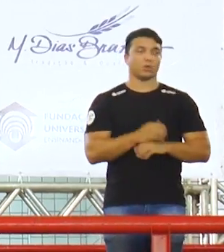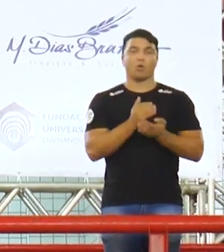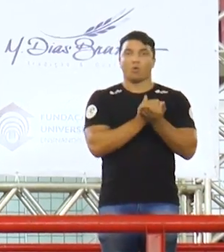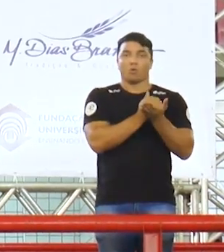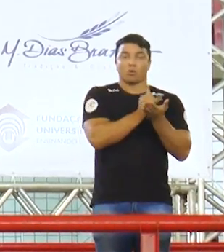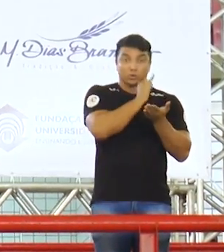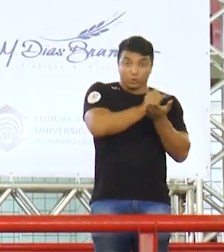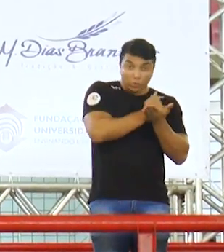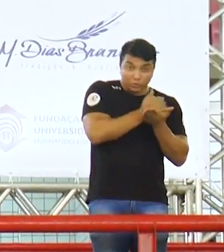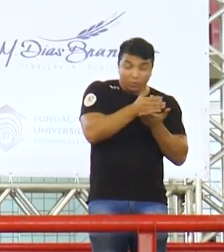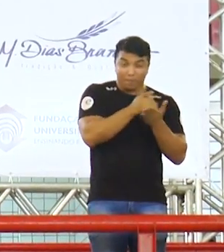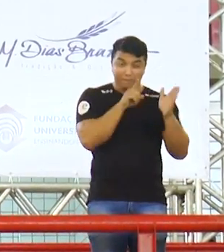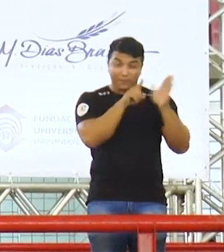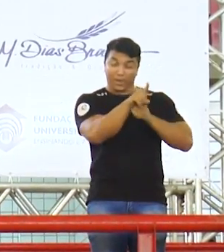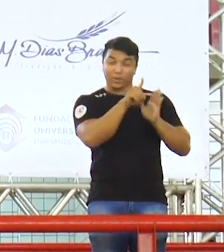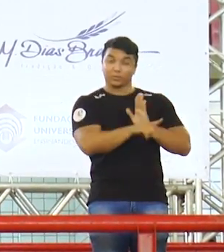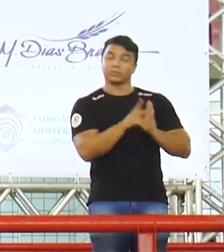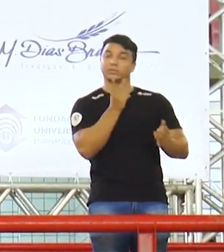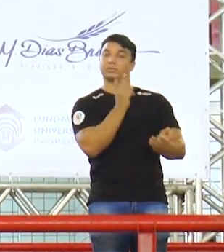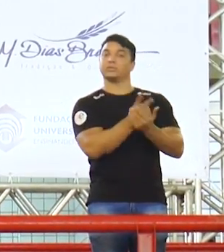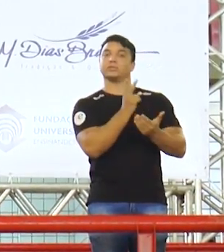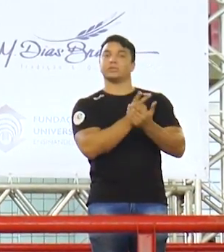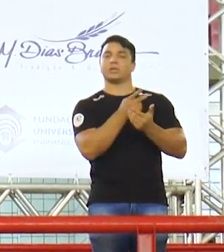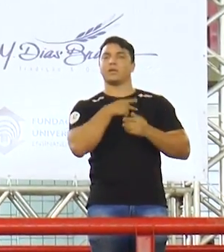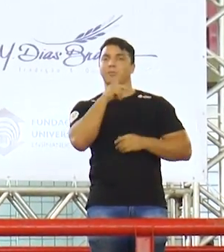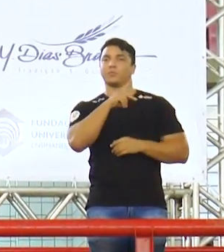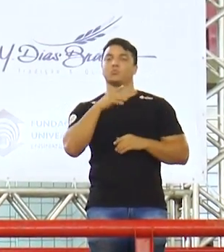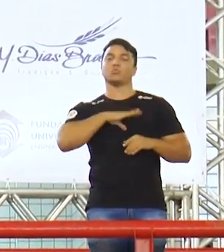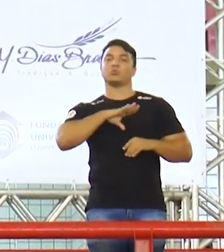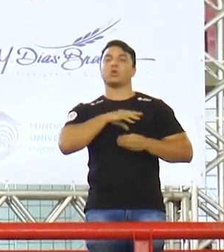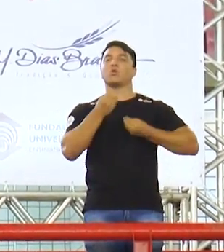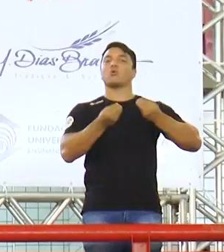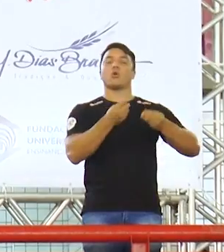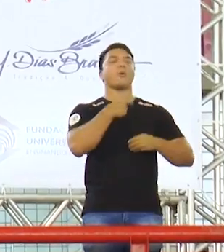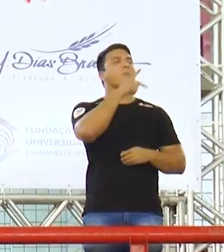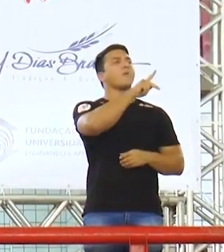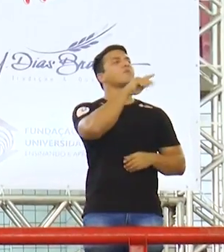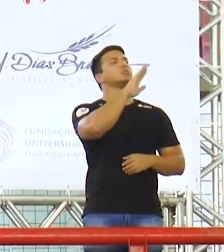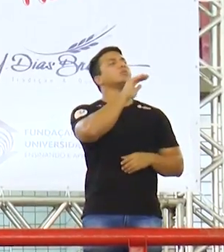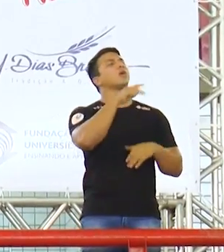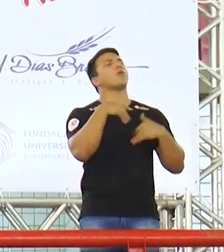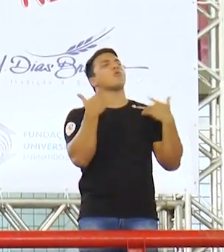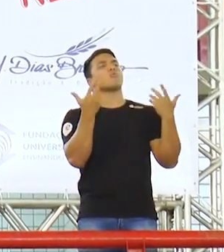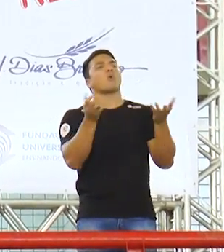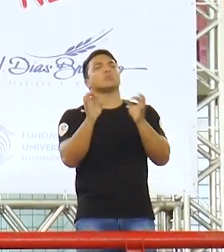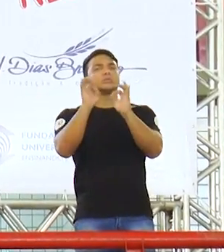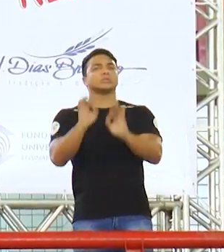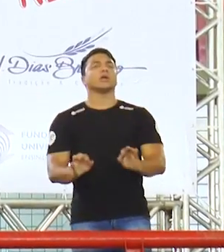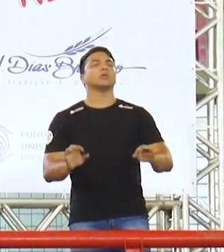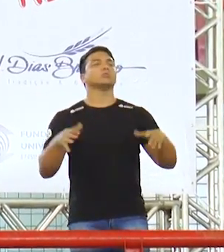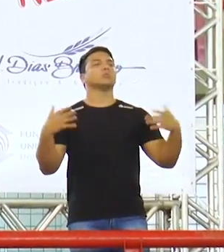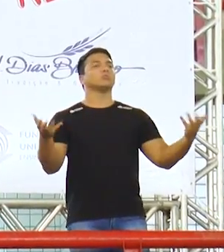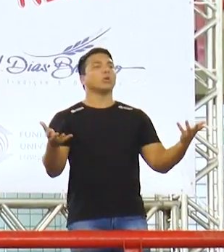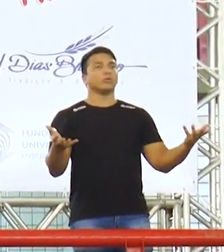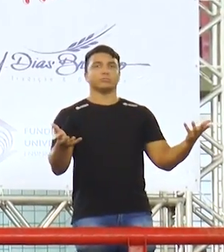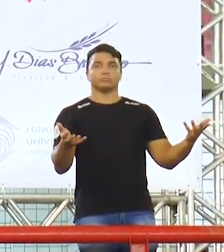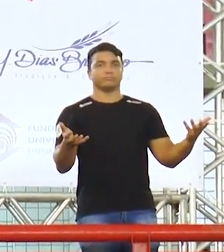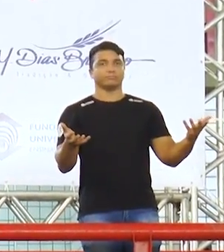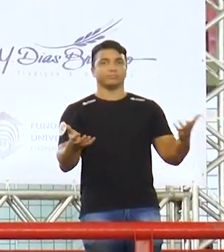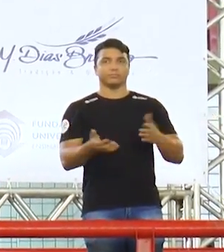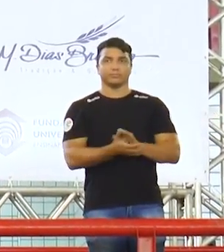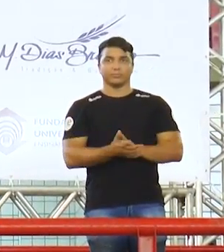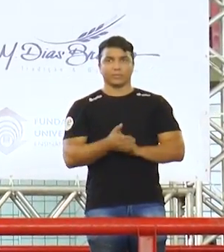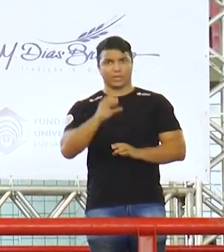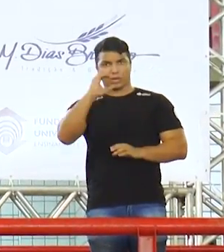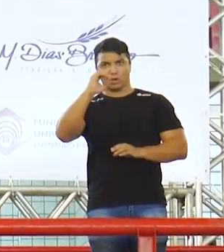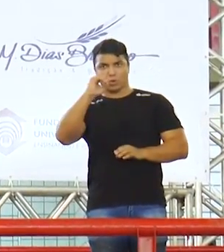de toda pergunta que se faz para professor de português. Professor, qual é o certo?